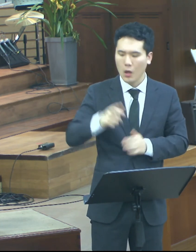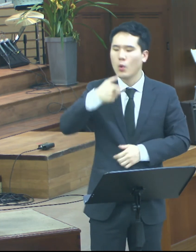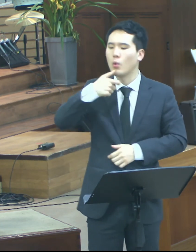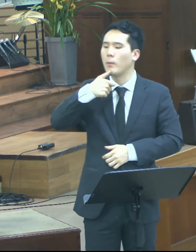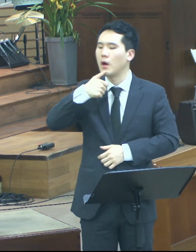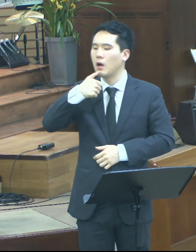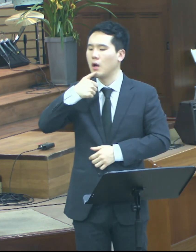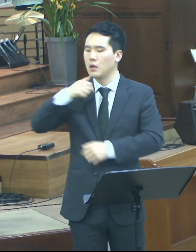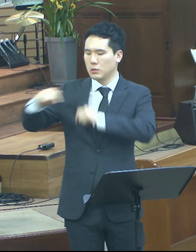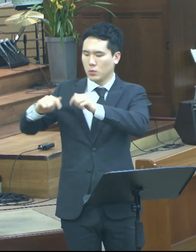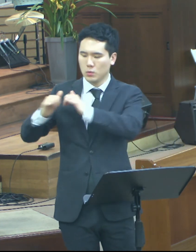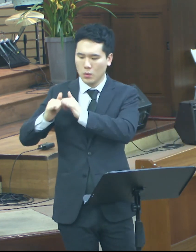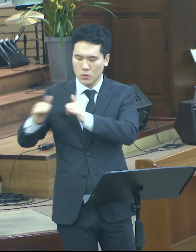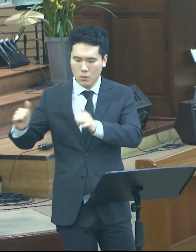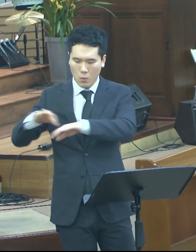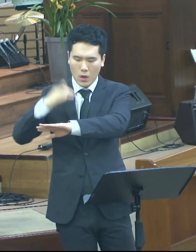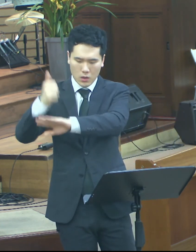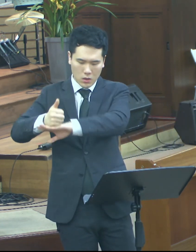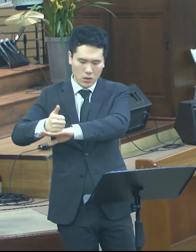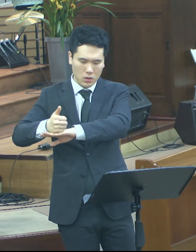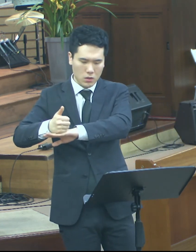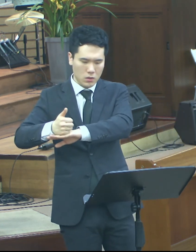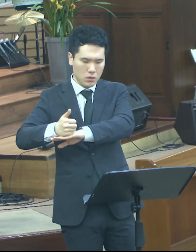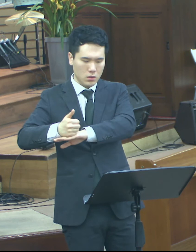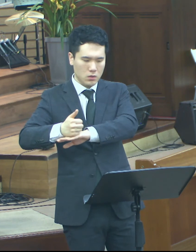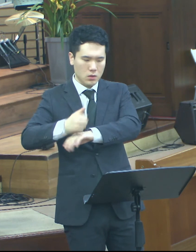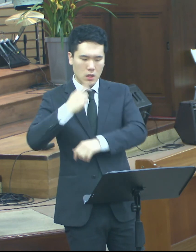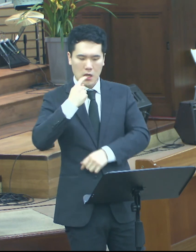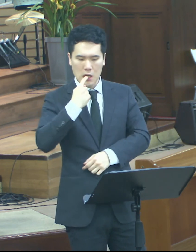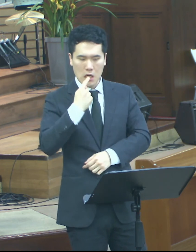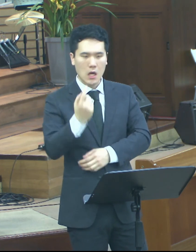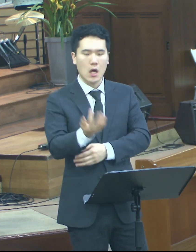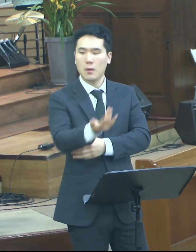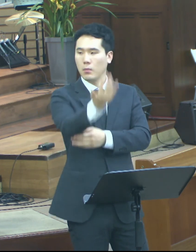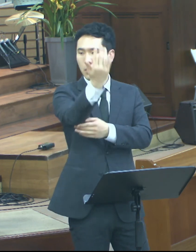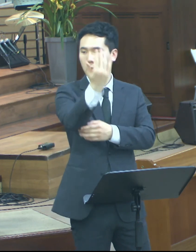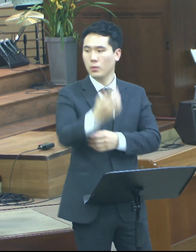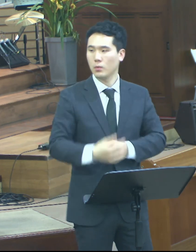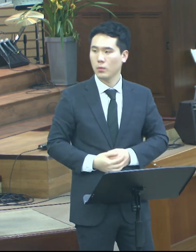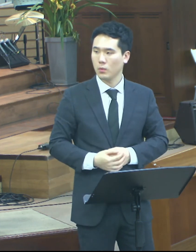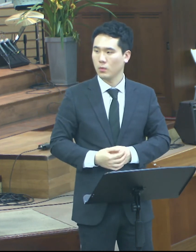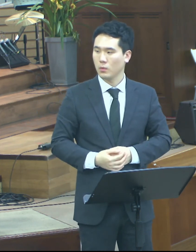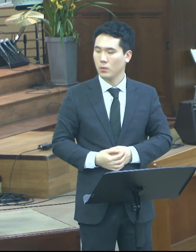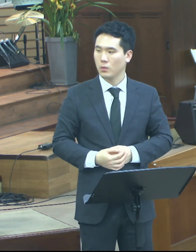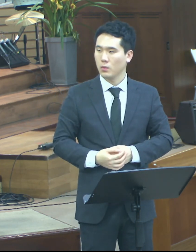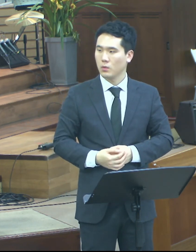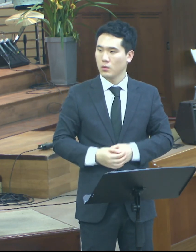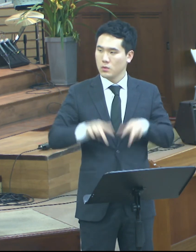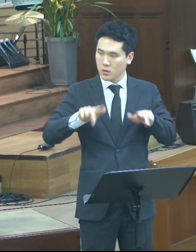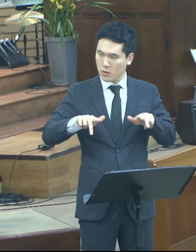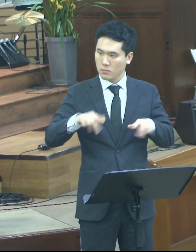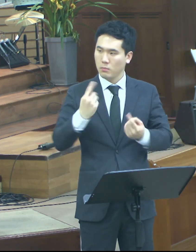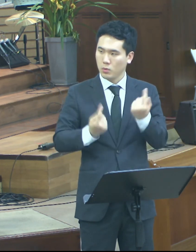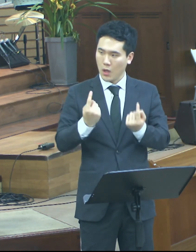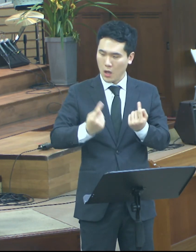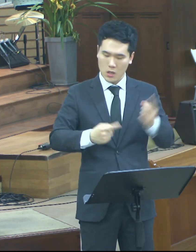말이죠. 그러면 오늘 이 시대에 뭐 여러 가지 고통스러운 문제가 있지만 1세기보다 더 심하냐? 저는 안 그렇다고